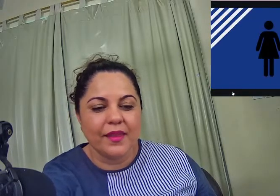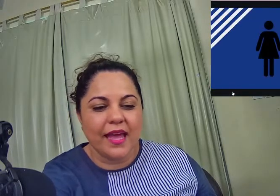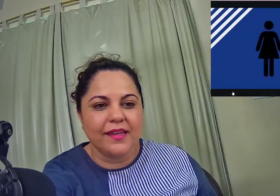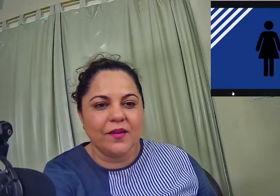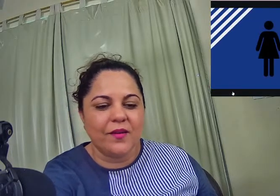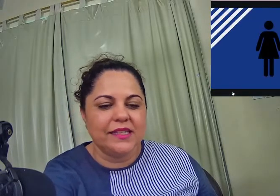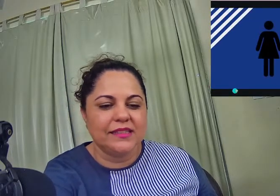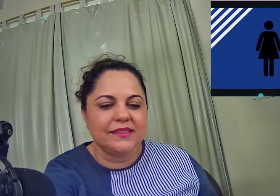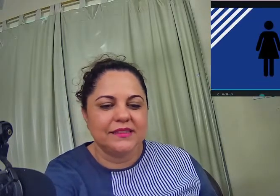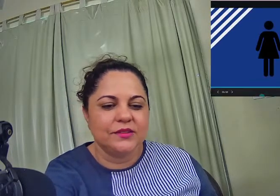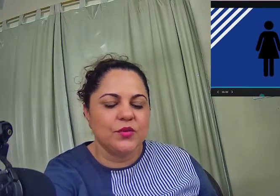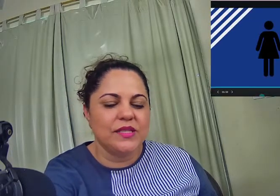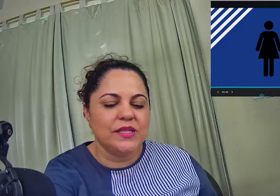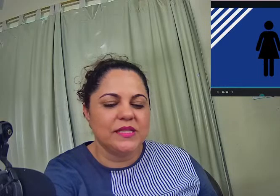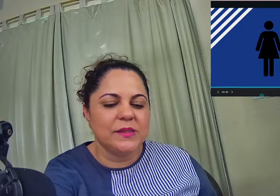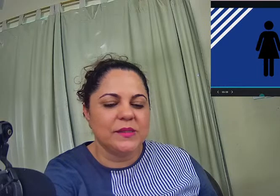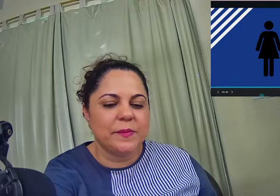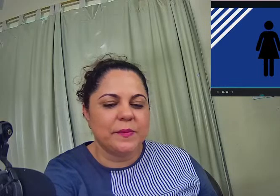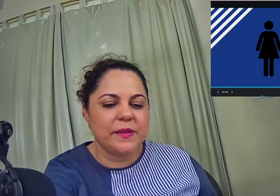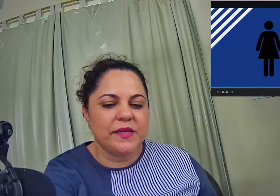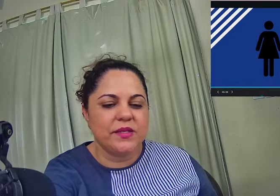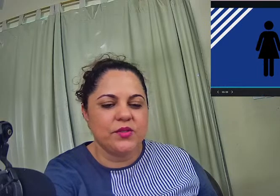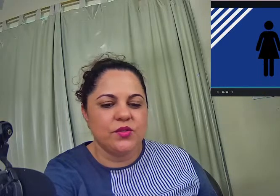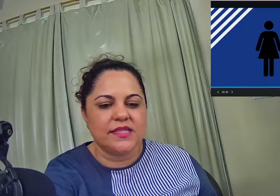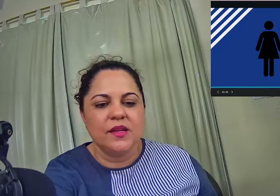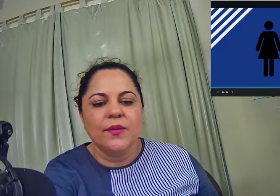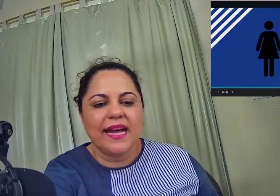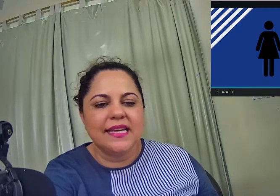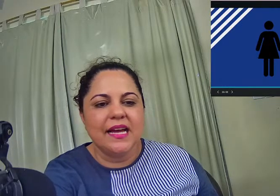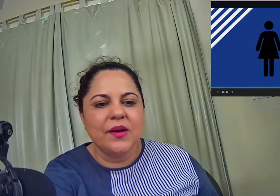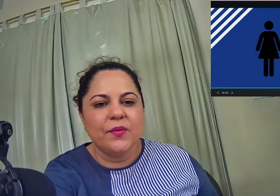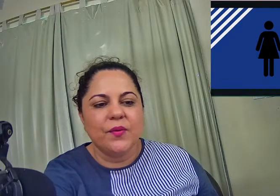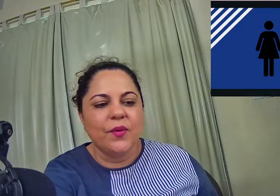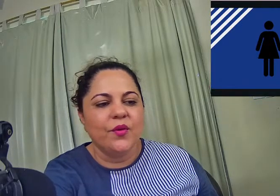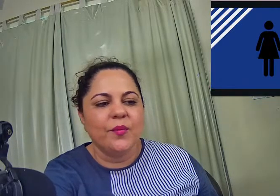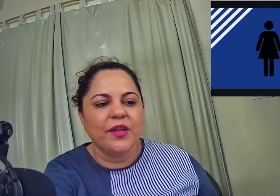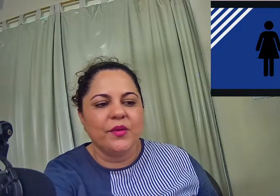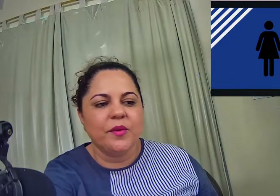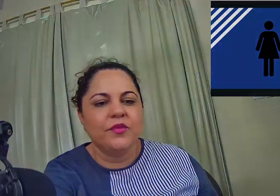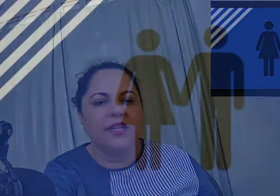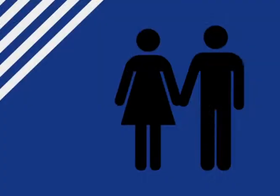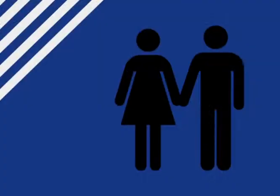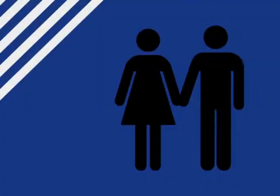Aqui, olha, duas pessoas, um casal, um homem e uma mulher.